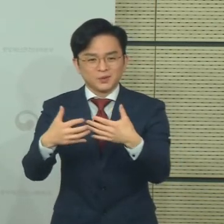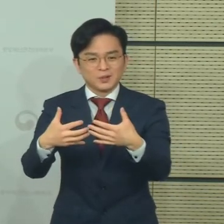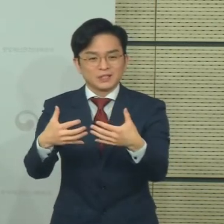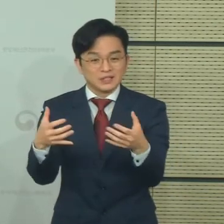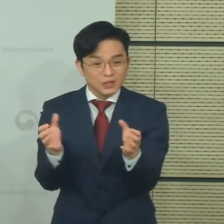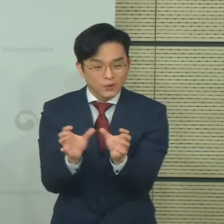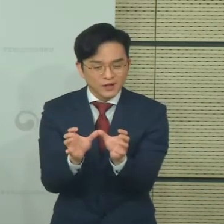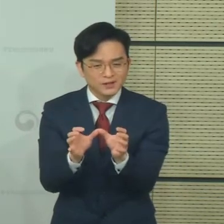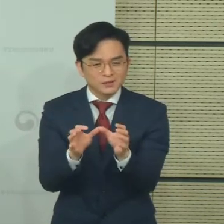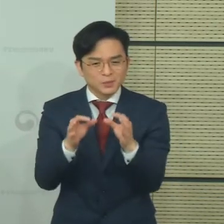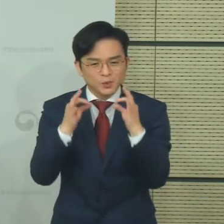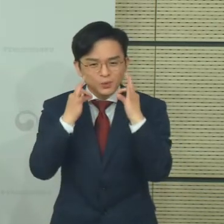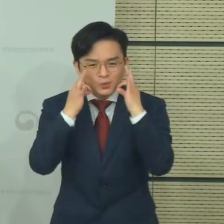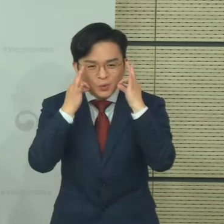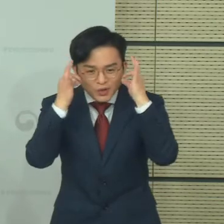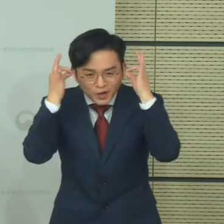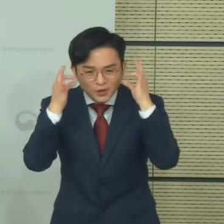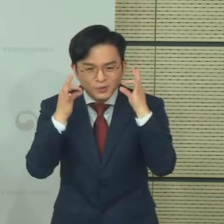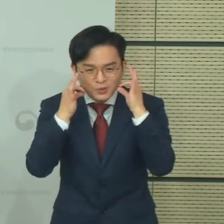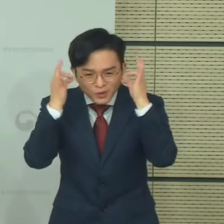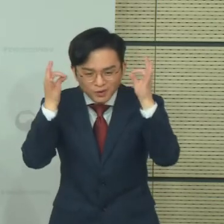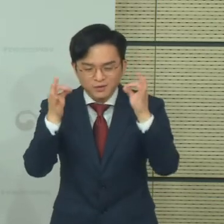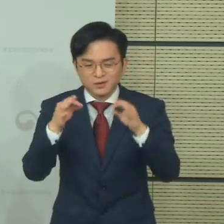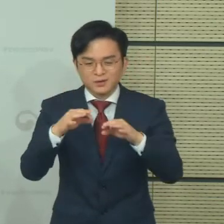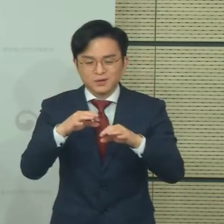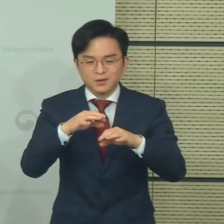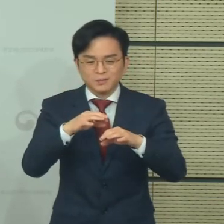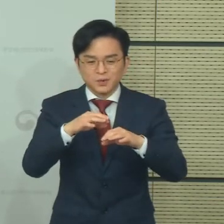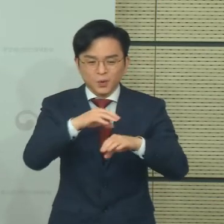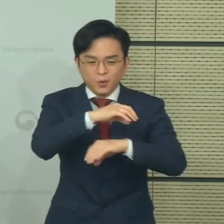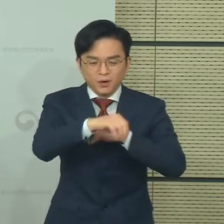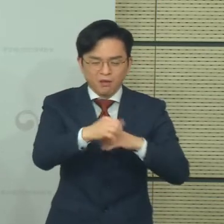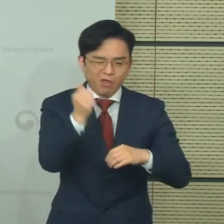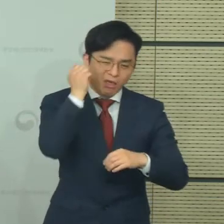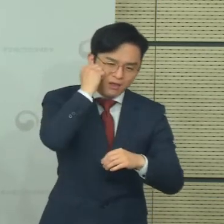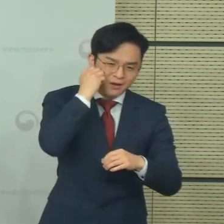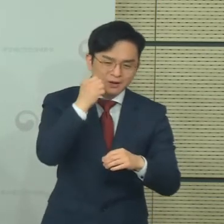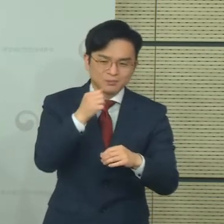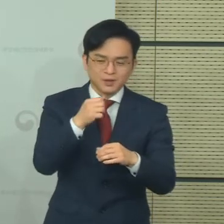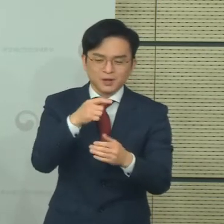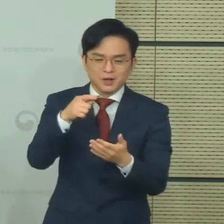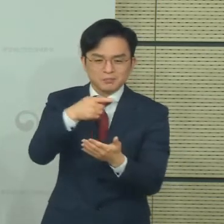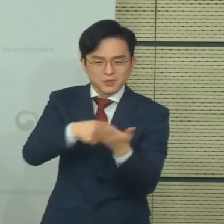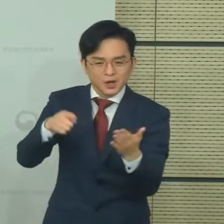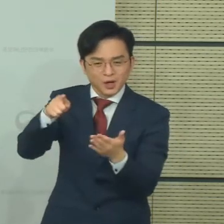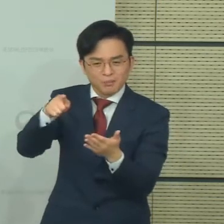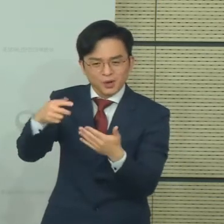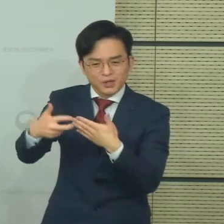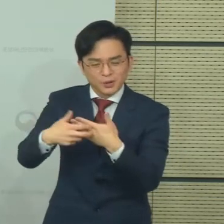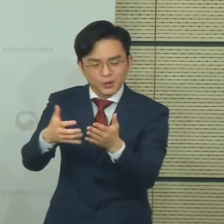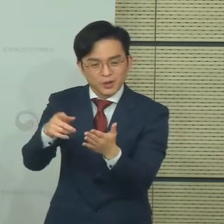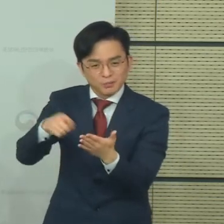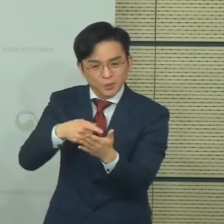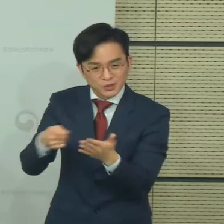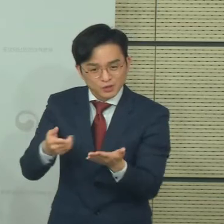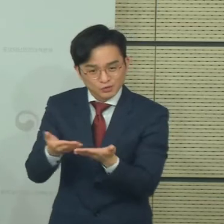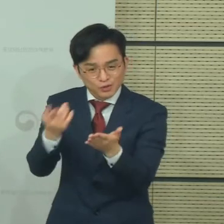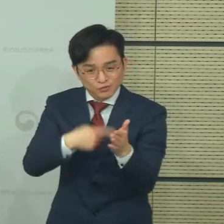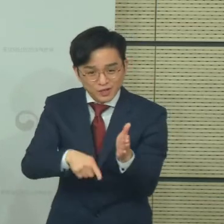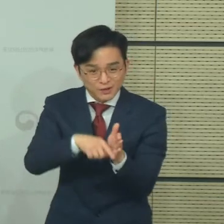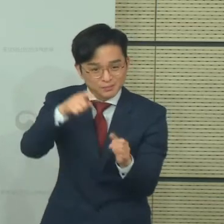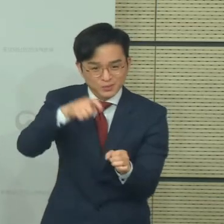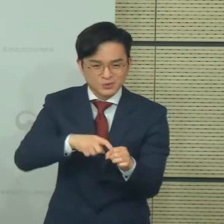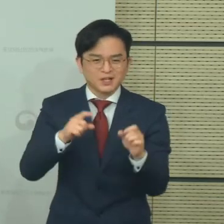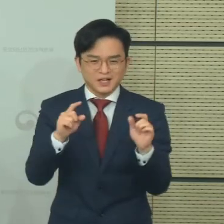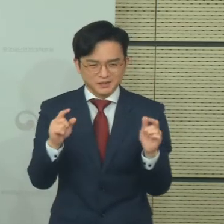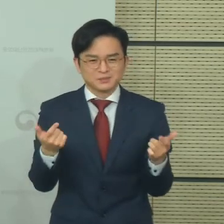것이 아니냐라는 여러 가지 오해들이 있는데요. 그런 방식으로 행해지는 것은 전혀 아니고 저희들도 의료기관이나 의료인들의 어떤 적극적인 전략적인 협조에